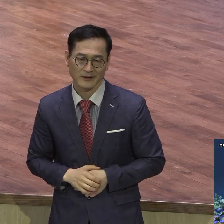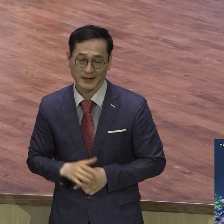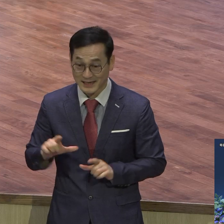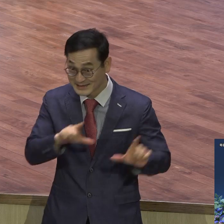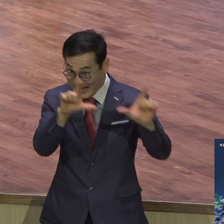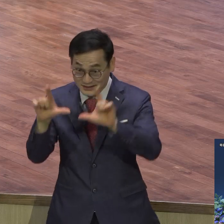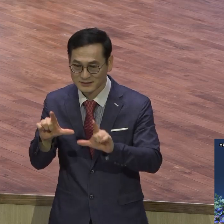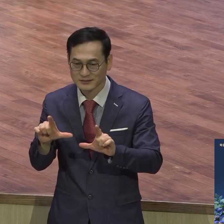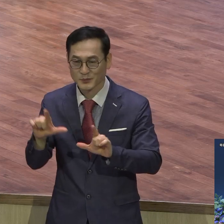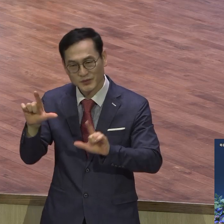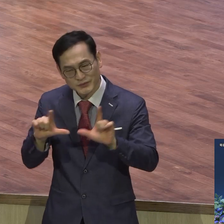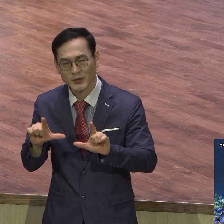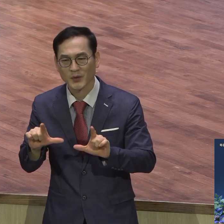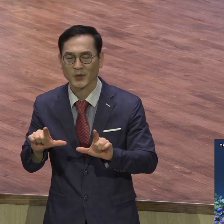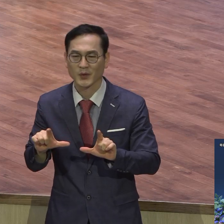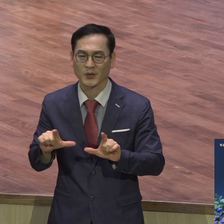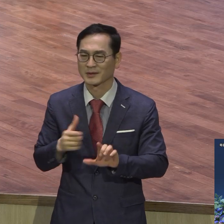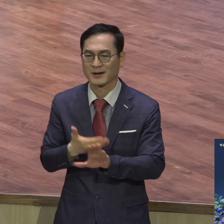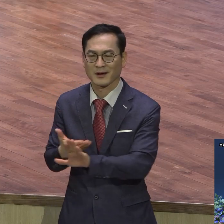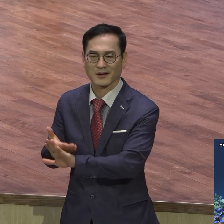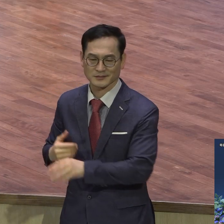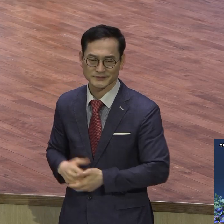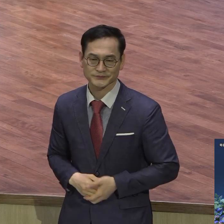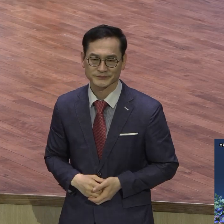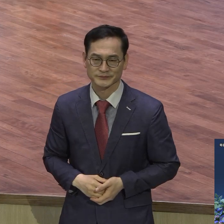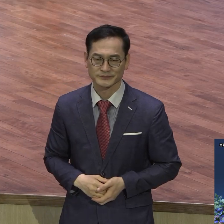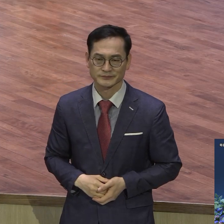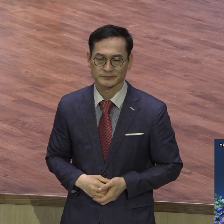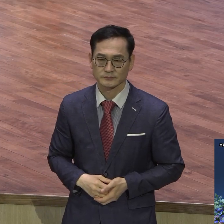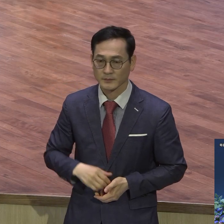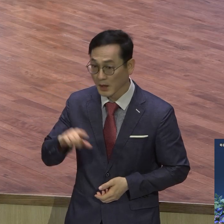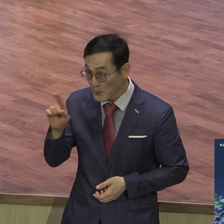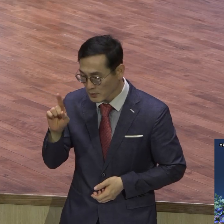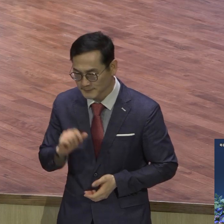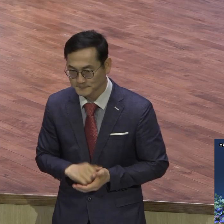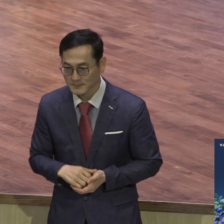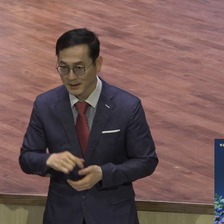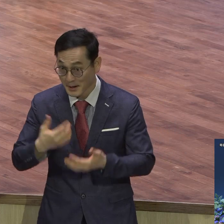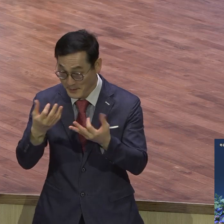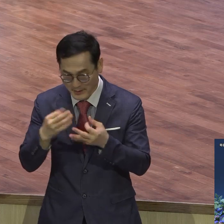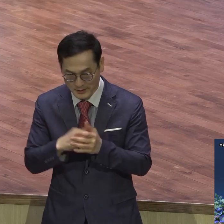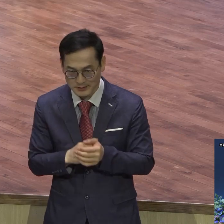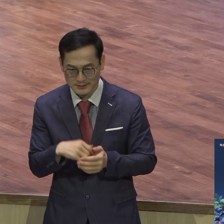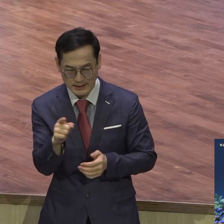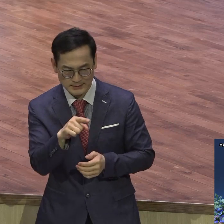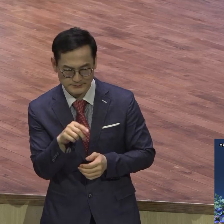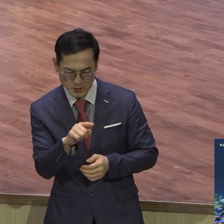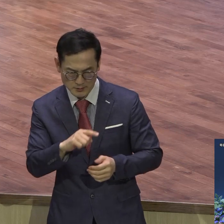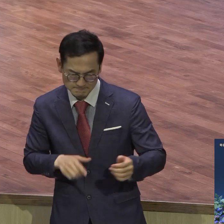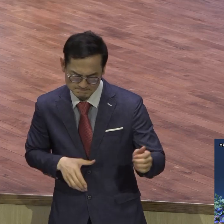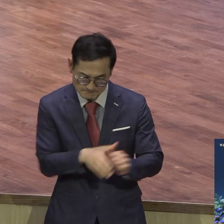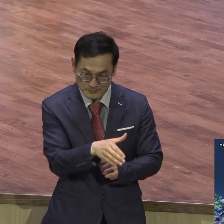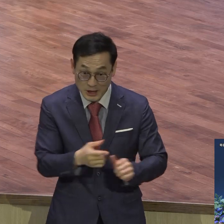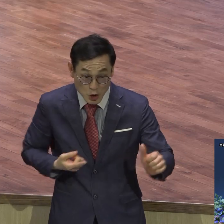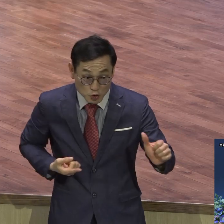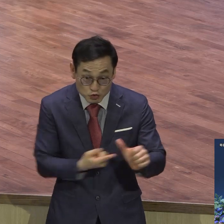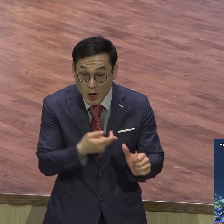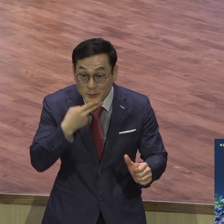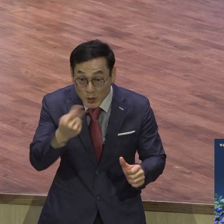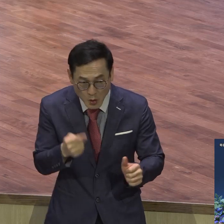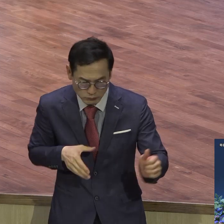이런 글이 있습니다. 나는 치명적인 타격을 가할 수 있는 힘과 기술이 있다. 나는 상대방을